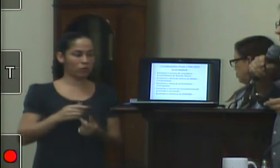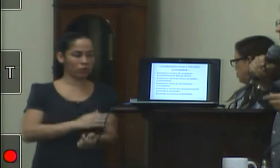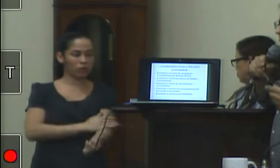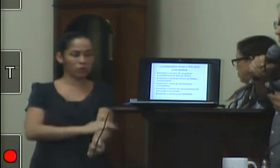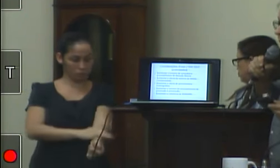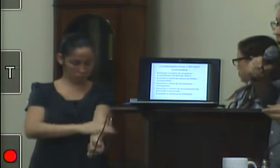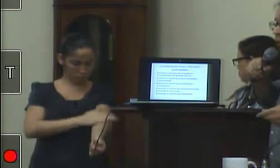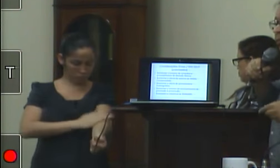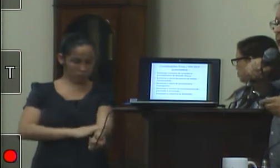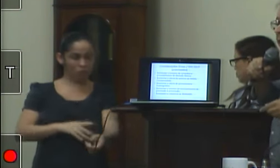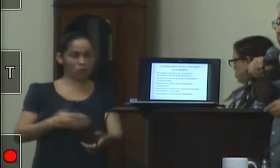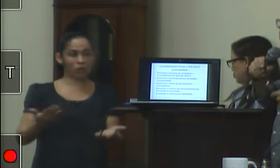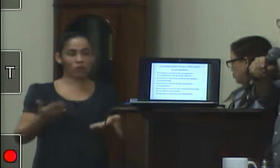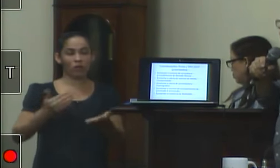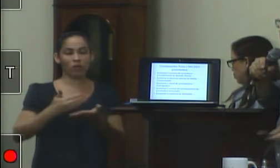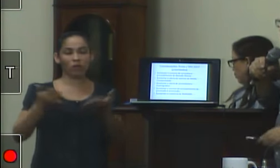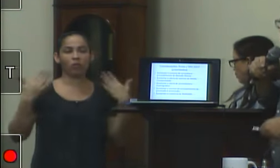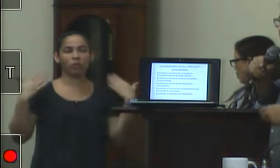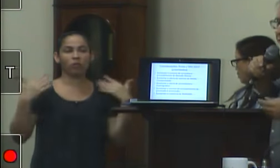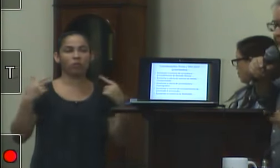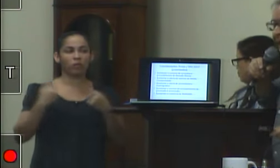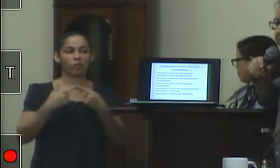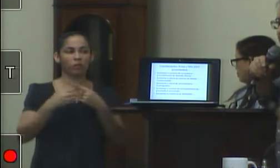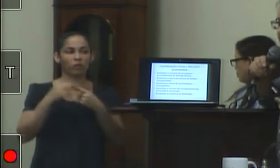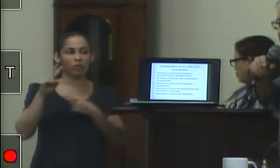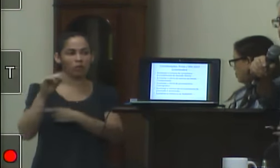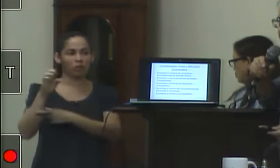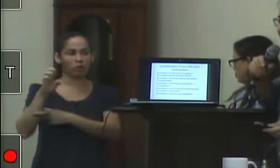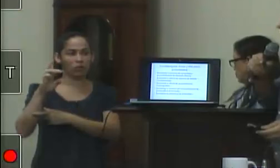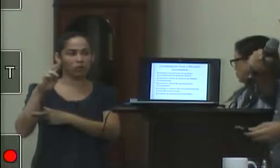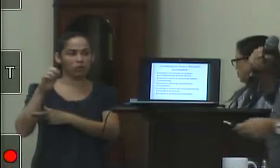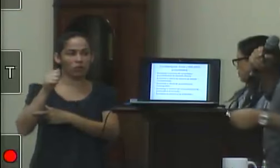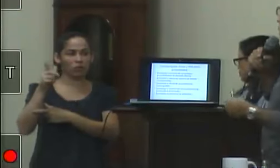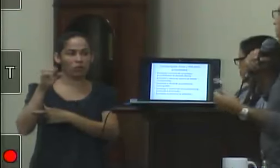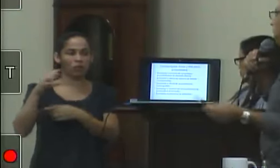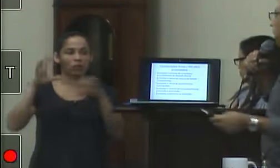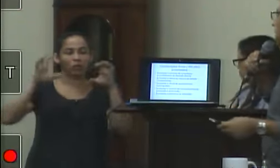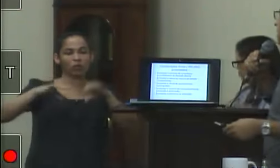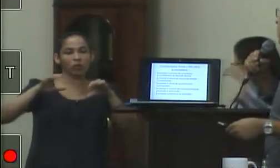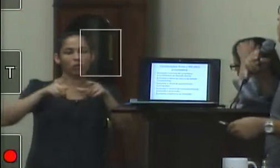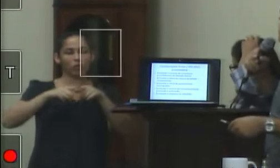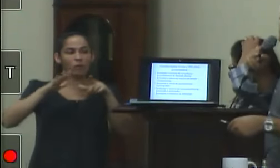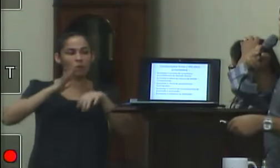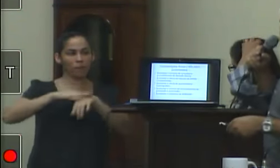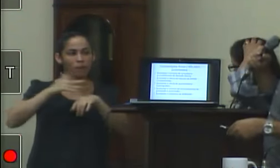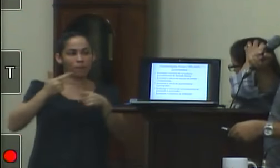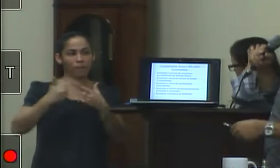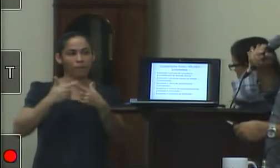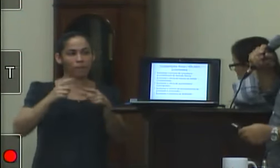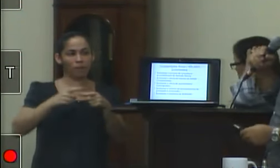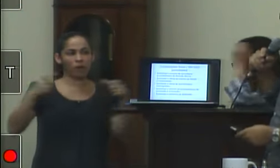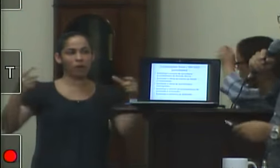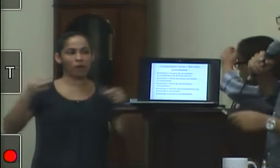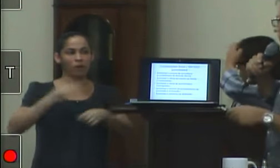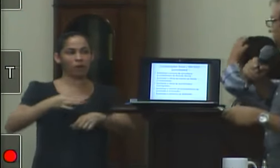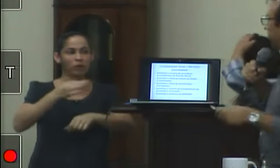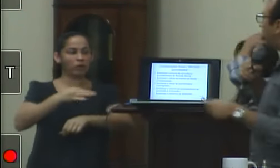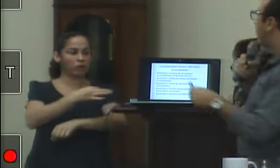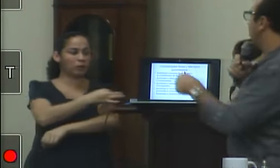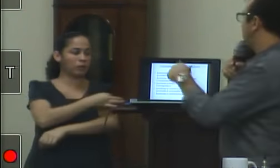aí verão, né? Época que chove mais, que é mais propensa à proliferação desses, né,